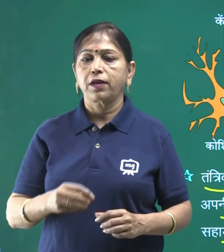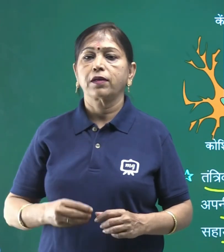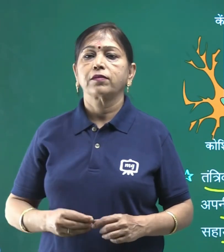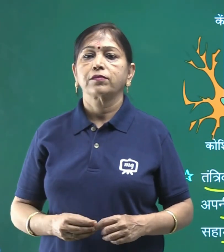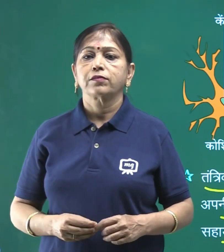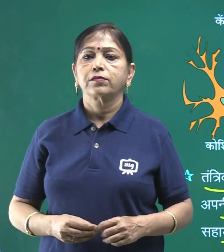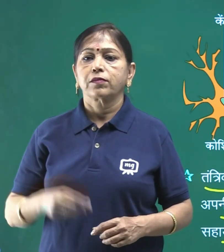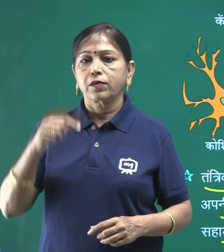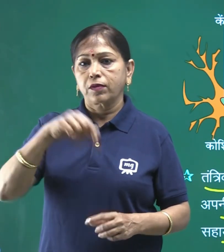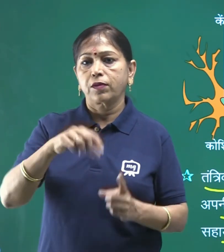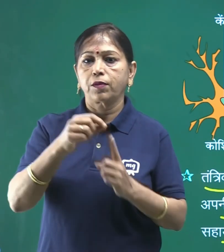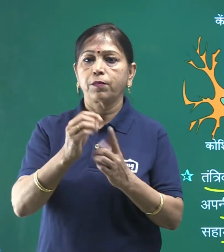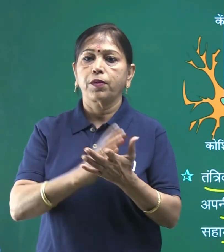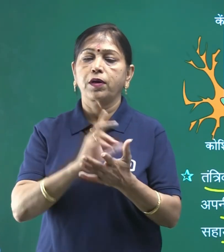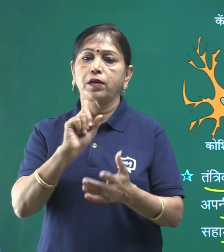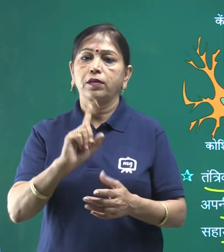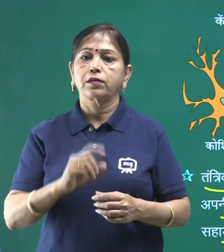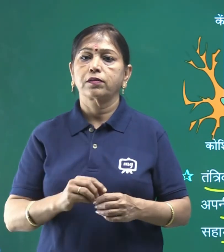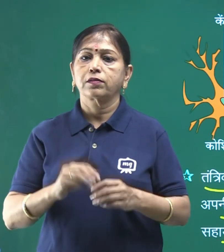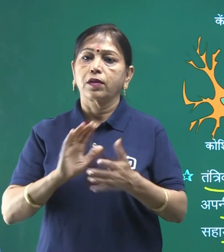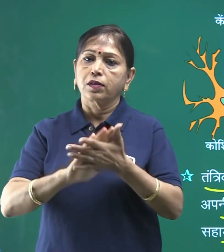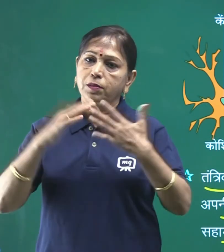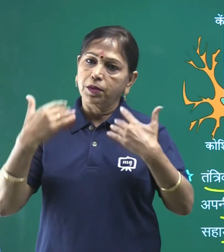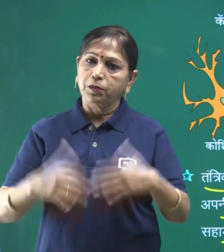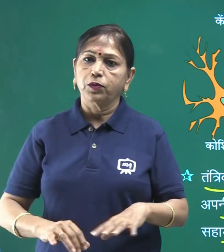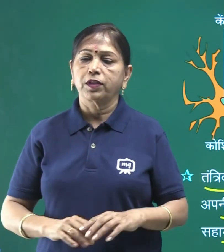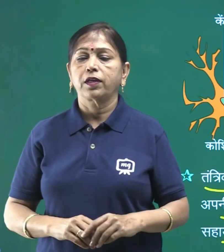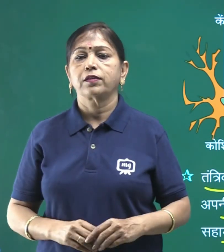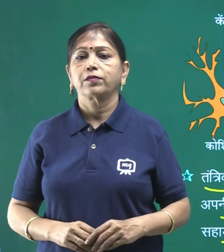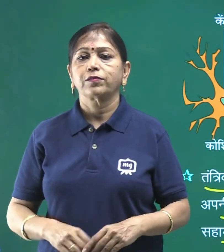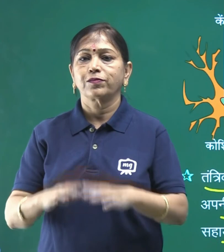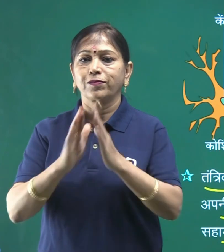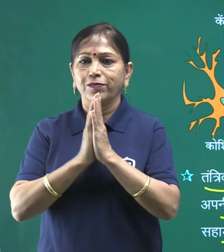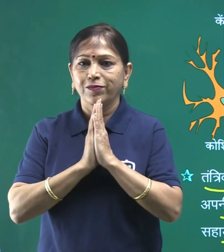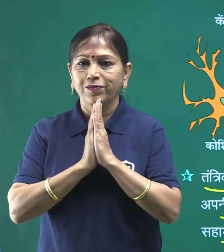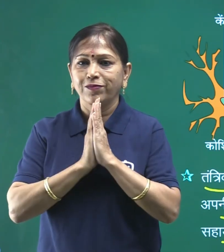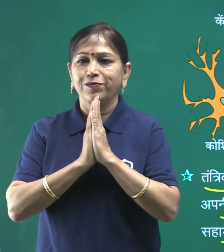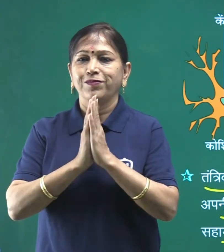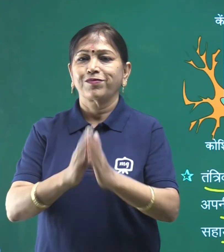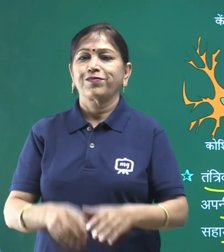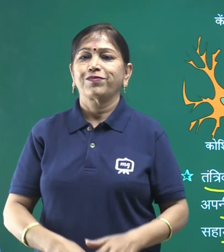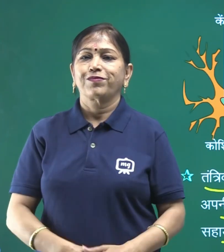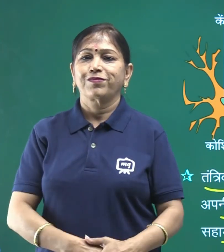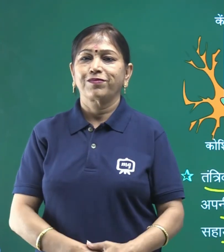ये भाग समाप्त होता है। धन्यवाद।